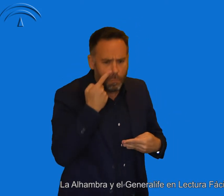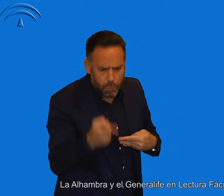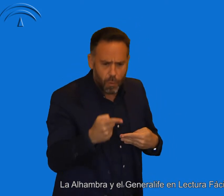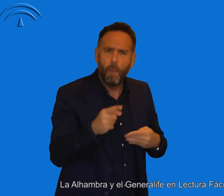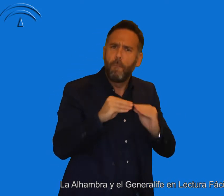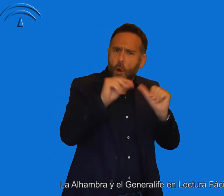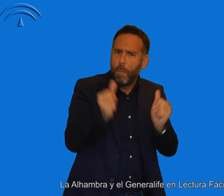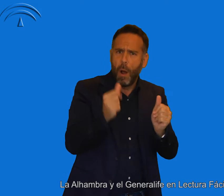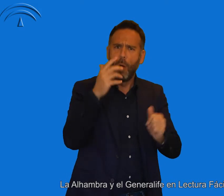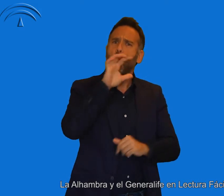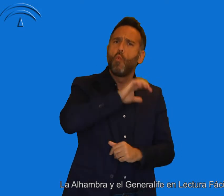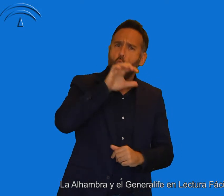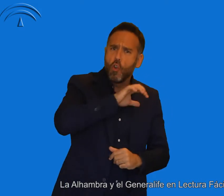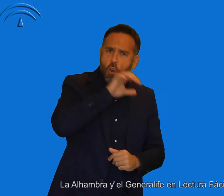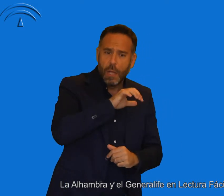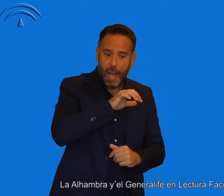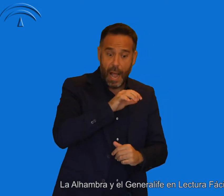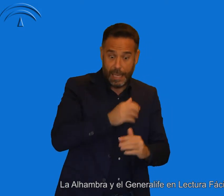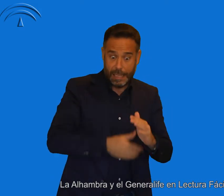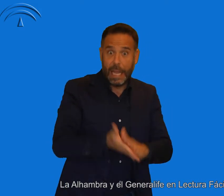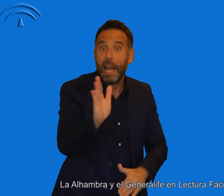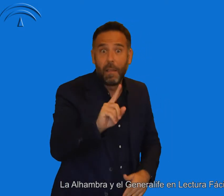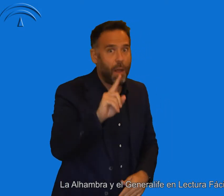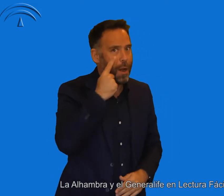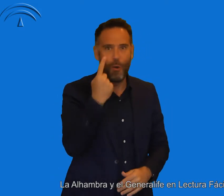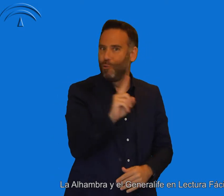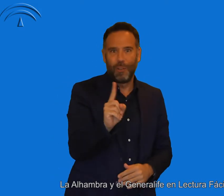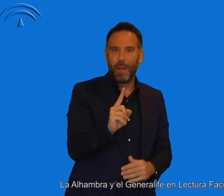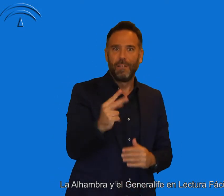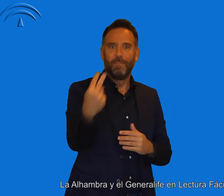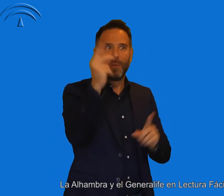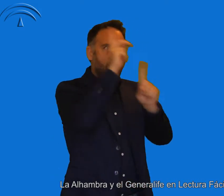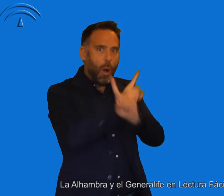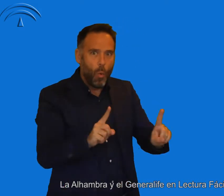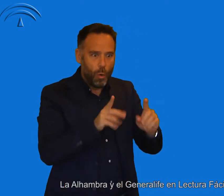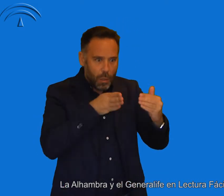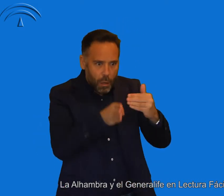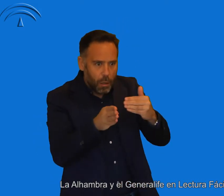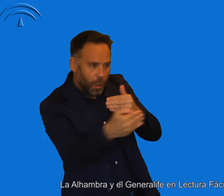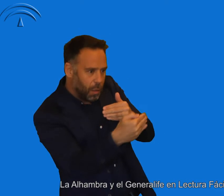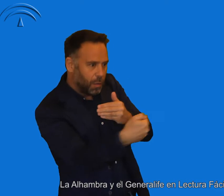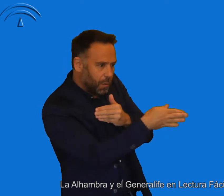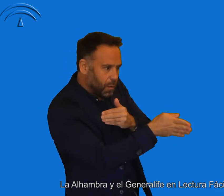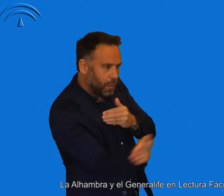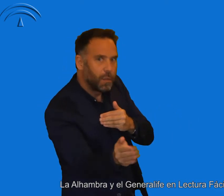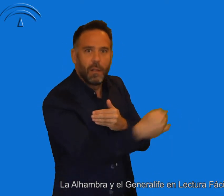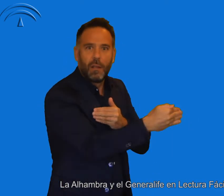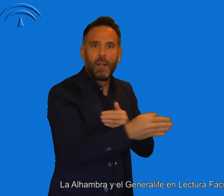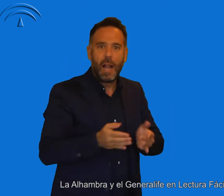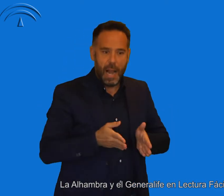torres. Eran puertas defensivas, con una forma curiosa. La salida no se ve desde la entrada,